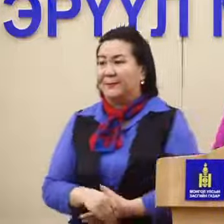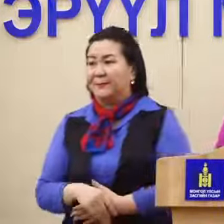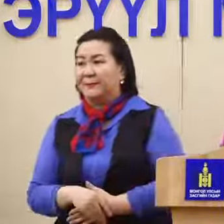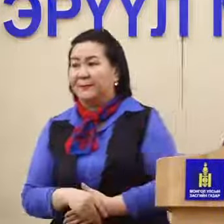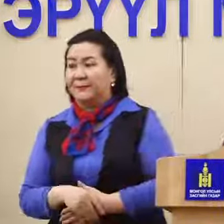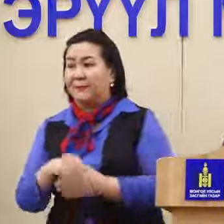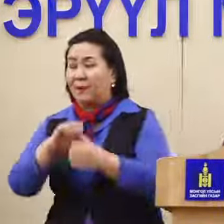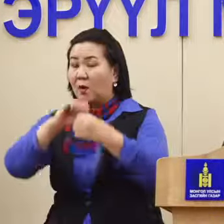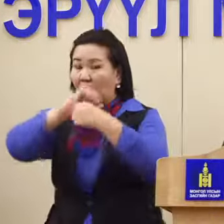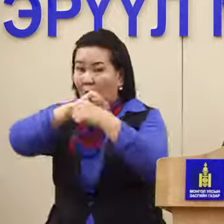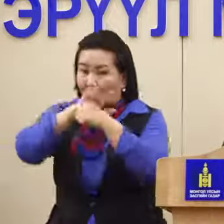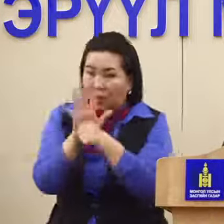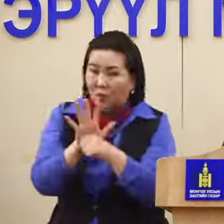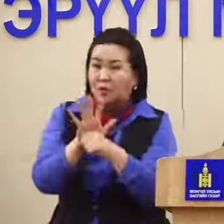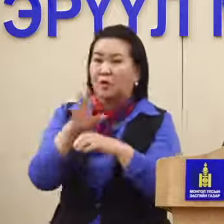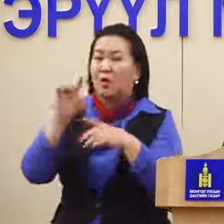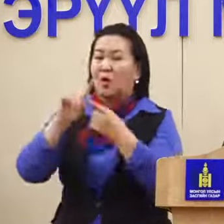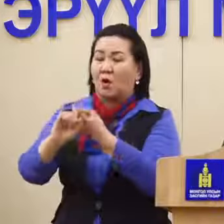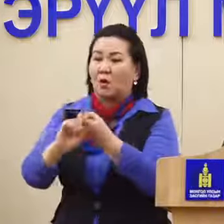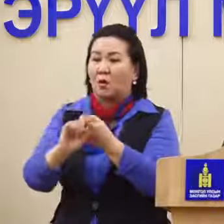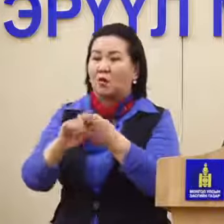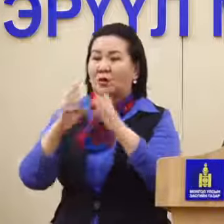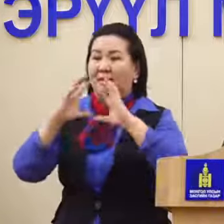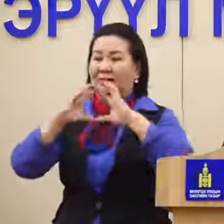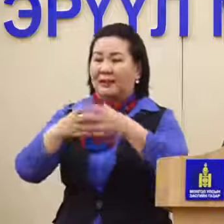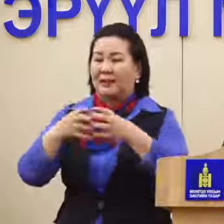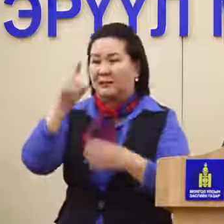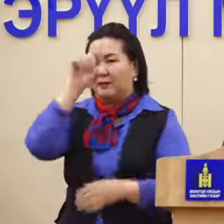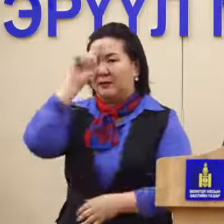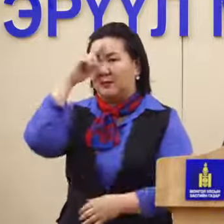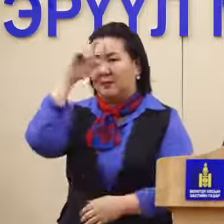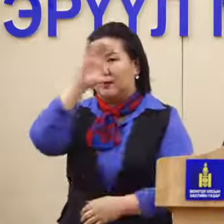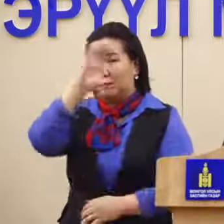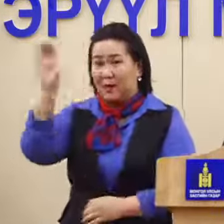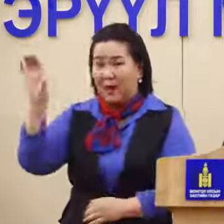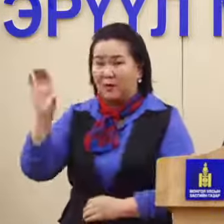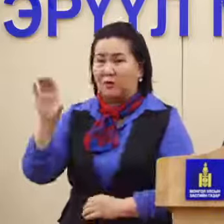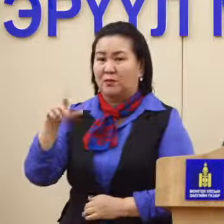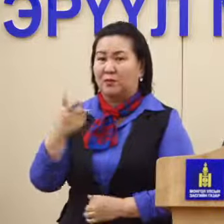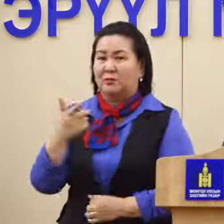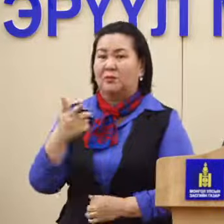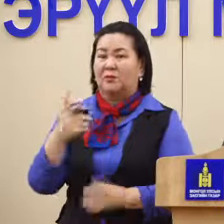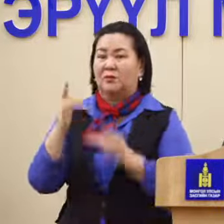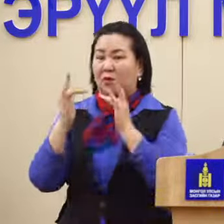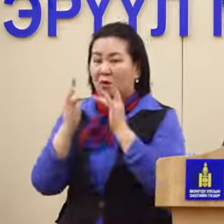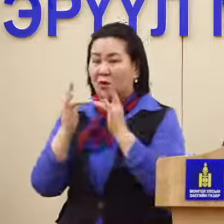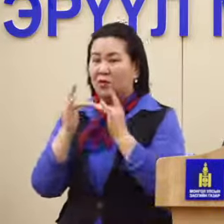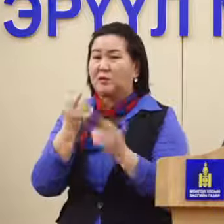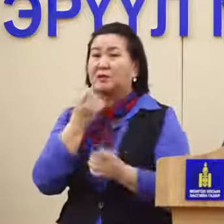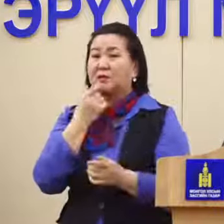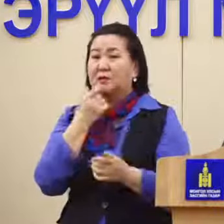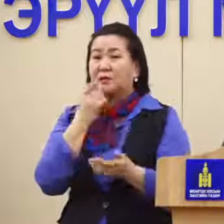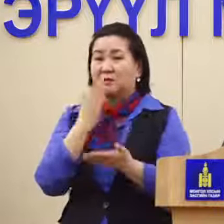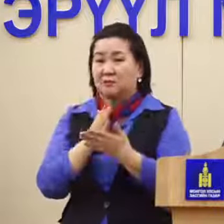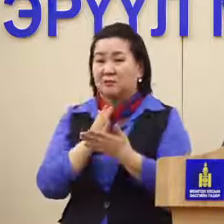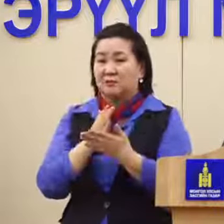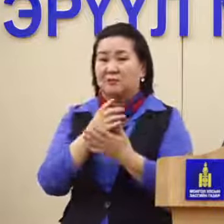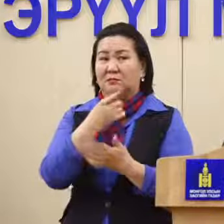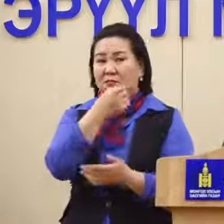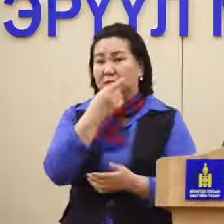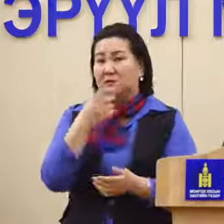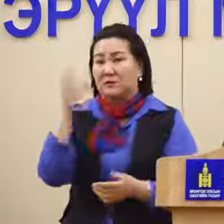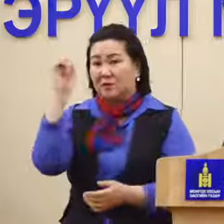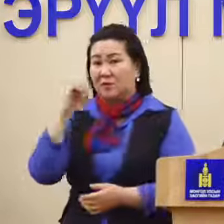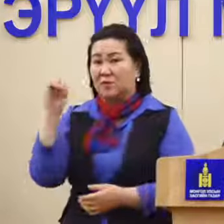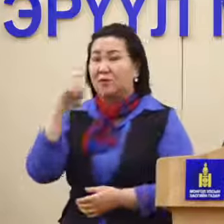За энэ коронавирус халдвартай холбоотойгоор дэлхийн одоо эрүүл мэндийн байгууллагуудын одоо орны хомсдол бол маш их одоо асуудал болж